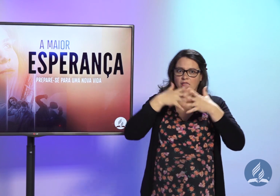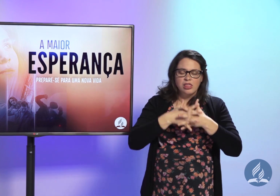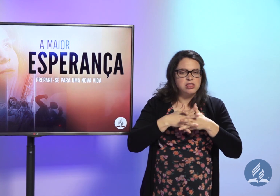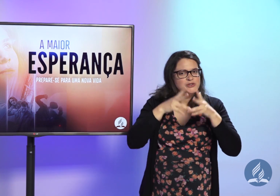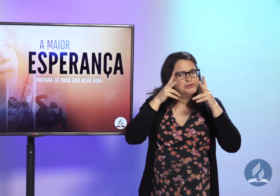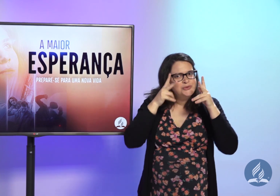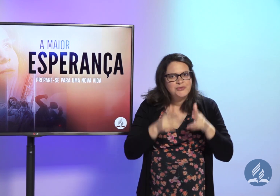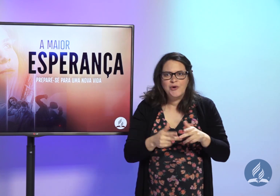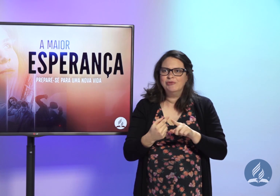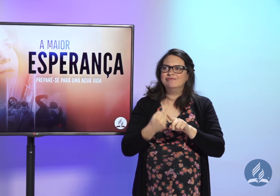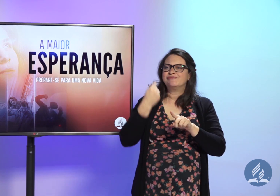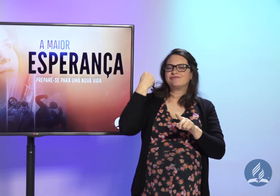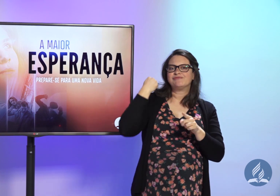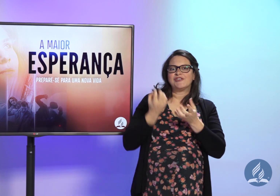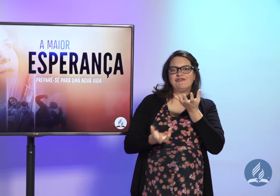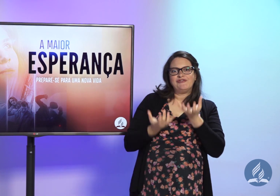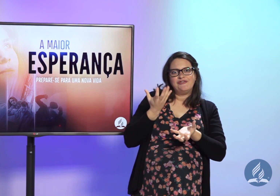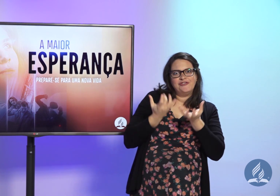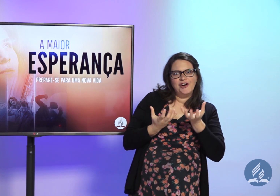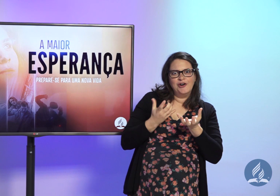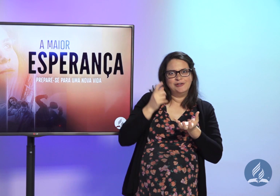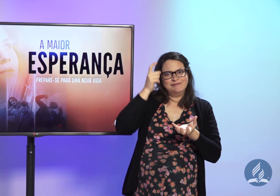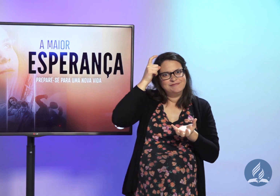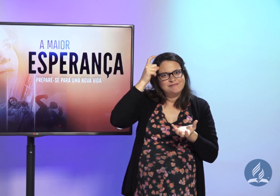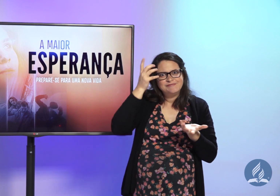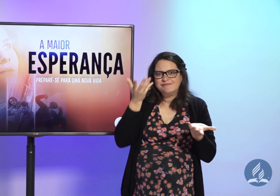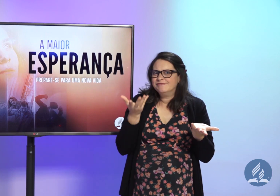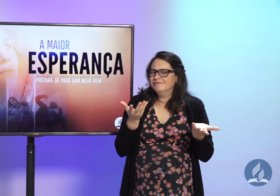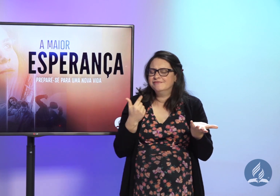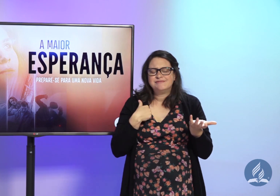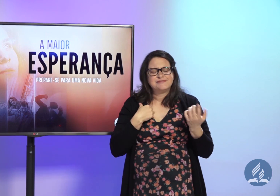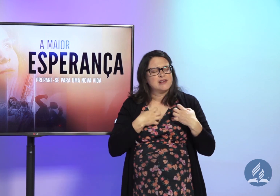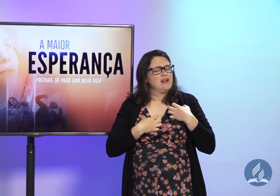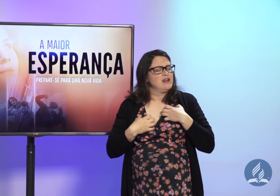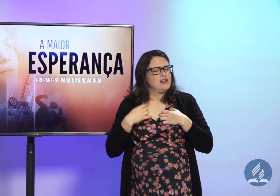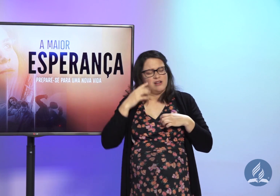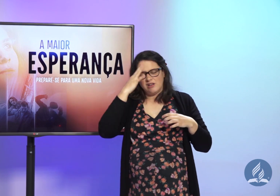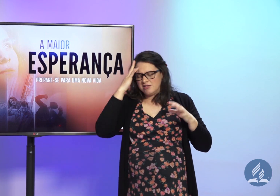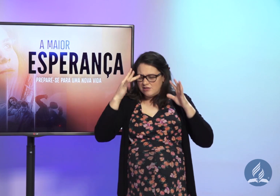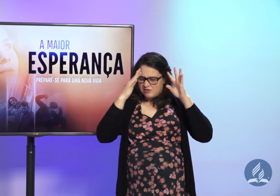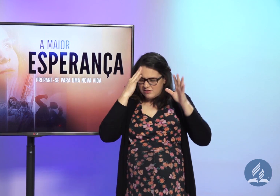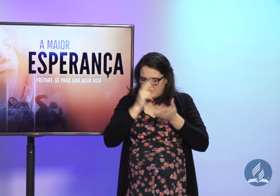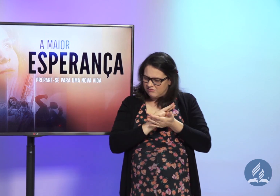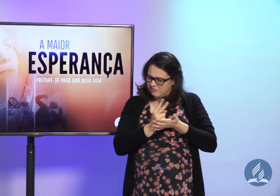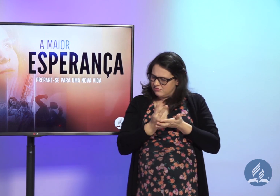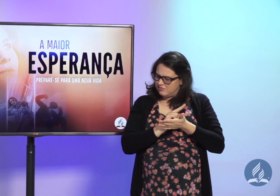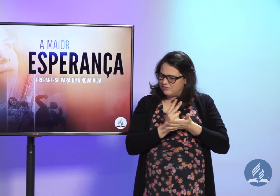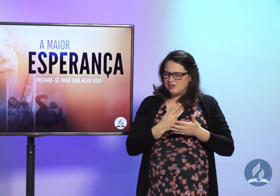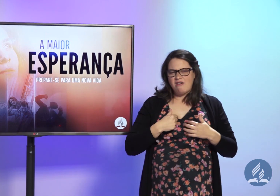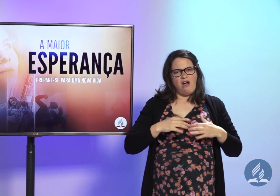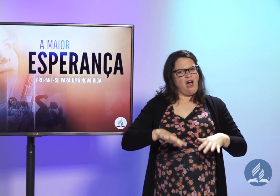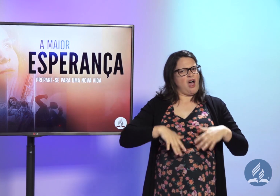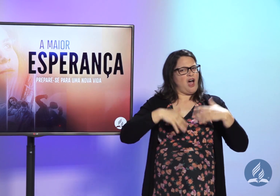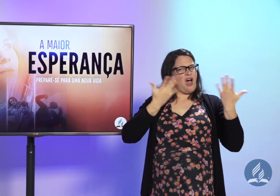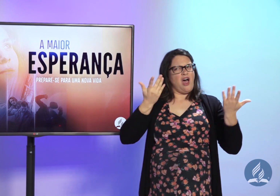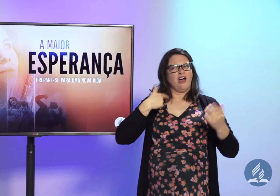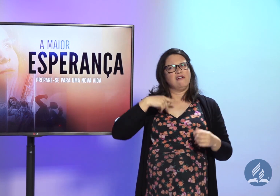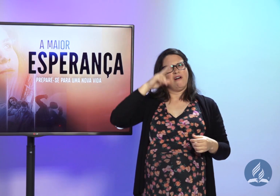nunca tinha visto na Bíblia a respeito do sábado. Primeiro foi o assunto do fogo do inferno e agora o assunto do